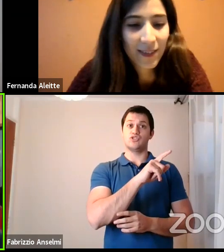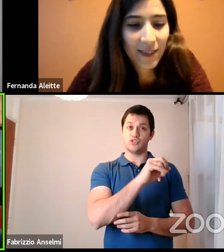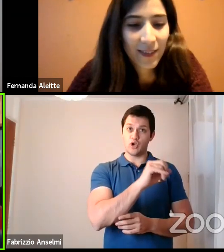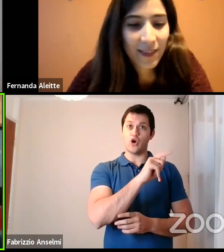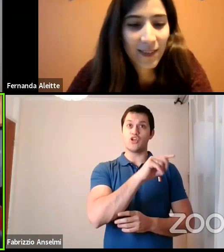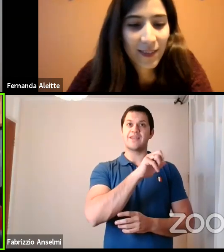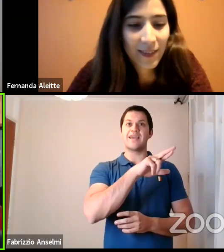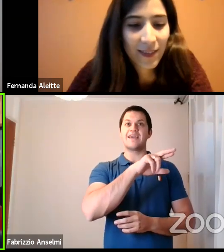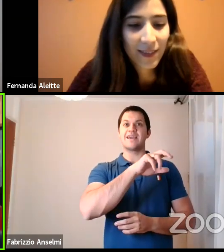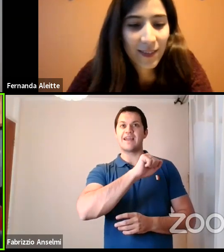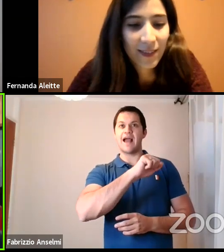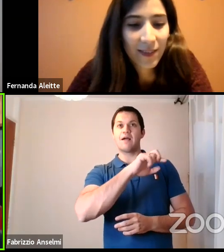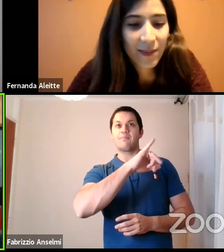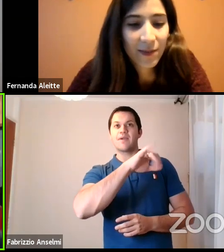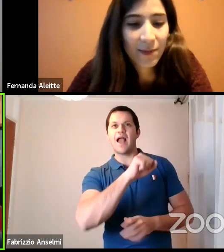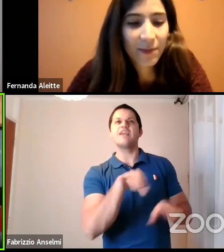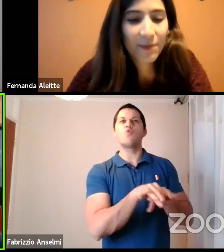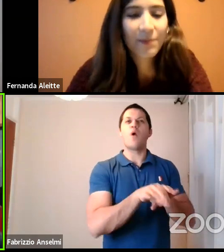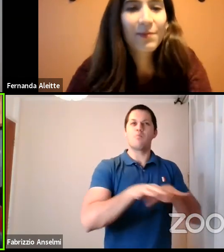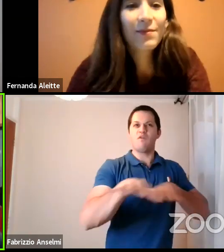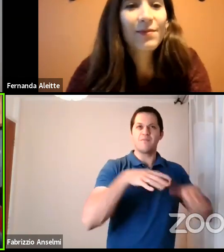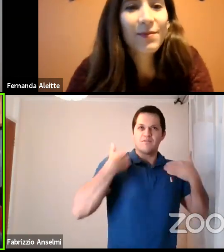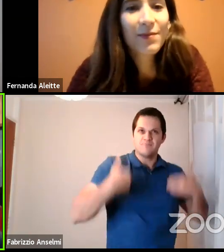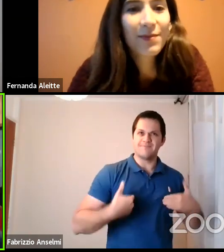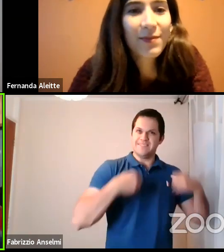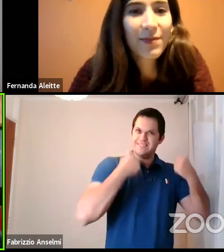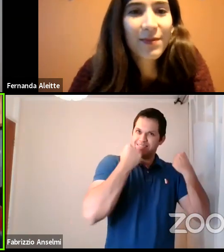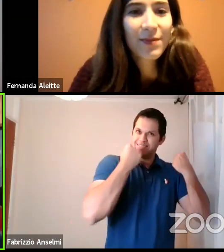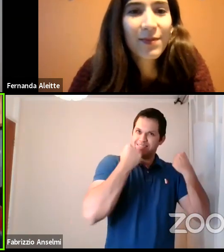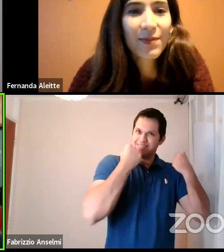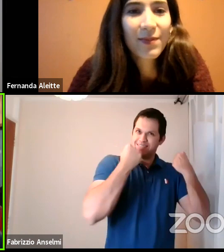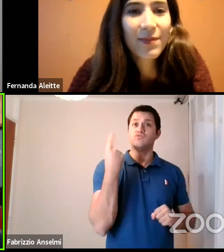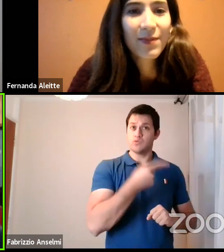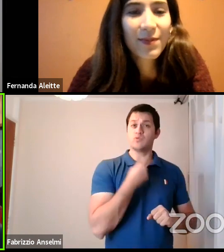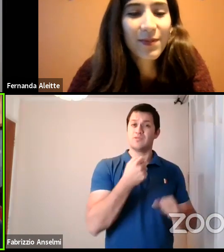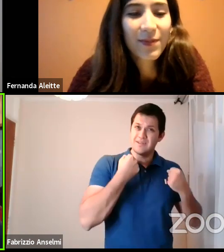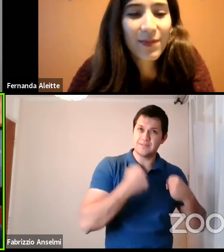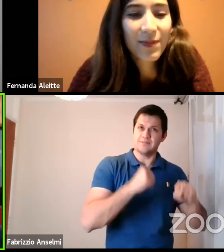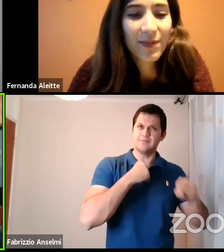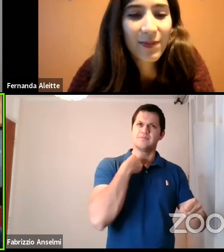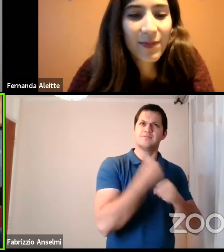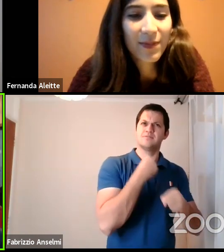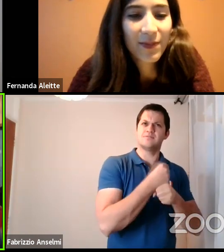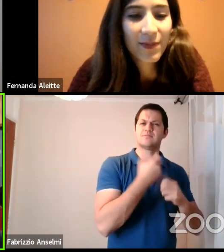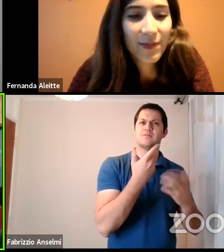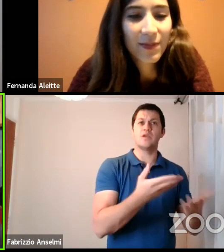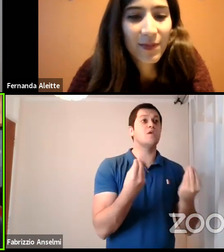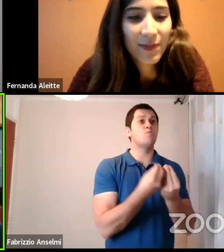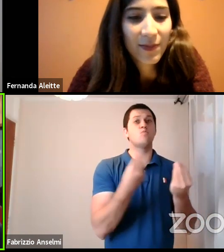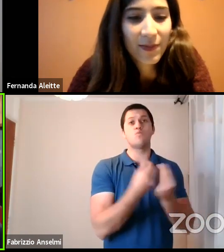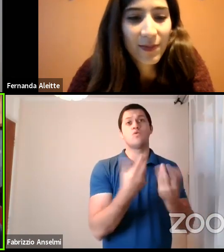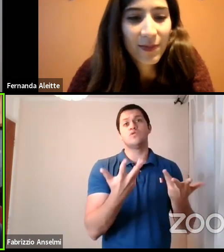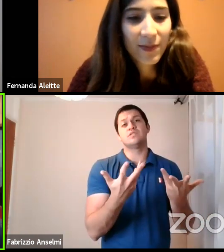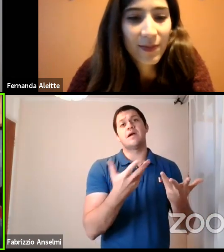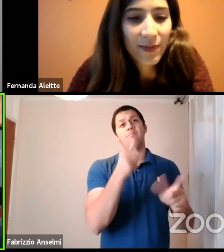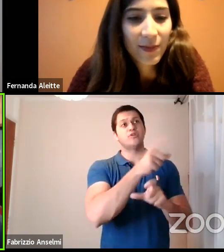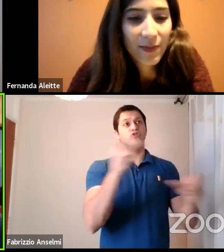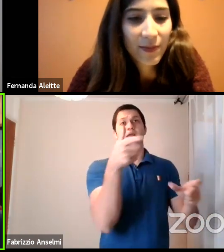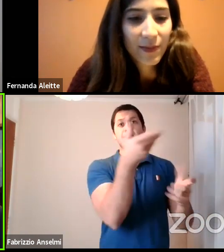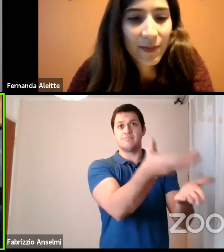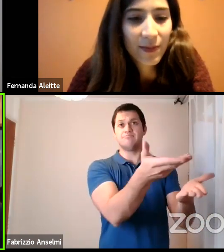de 150 años, millones de personas se han beneficiado si se hace bien, que no es otra cosa que decir ejercicio terapéutico,